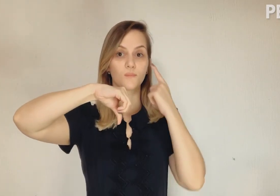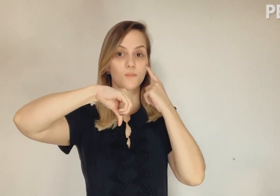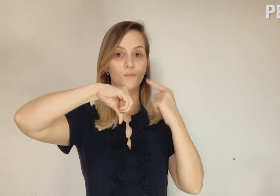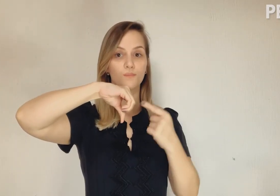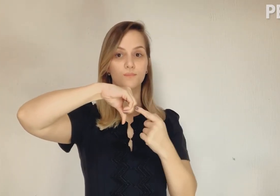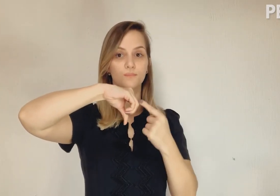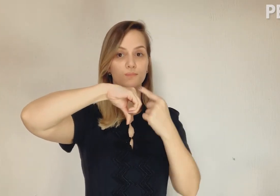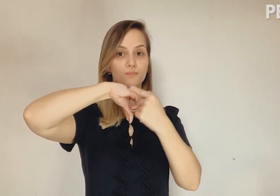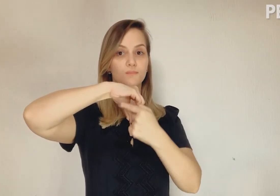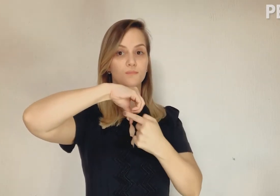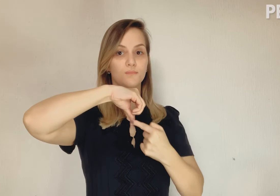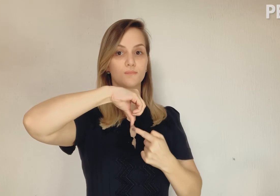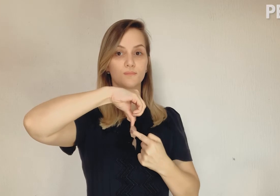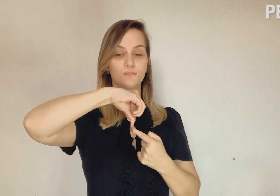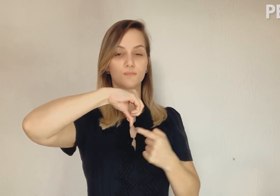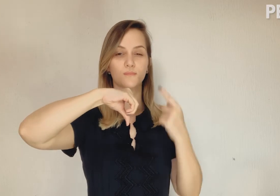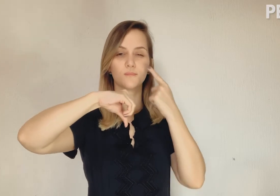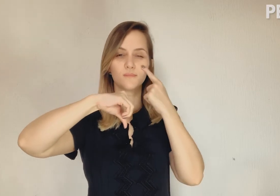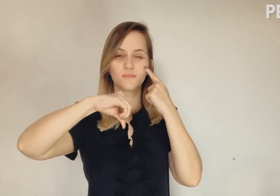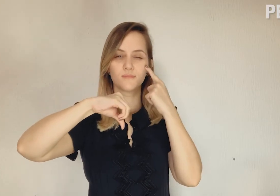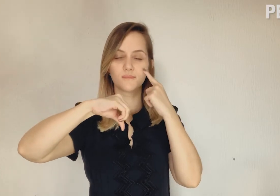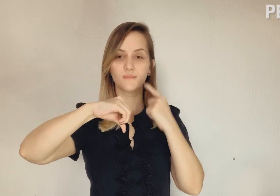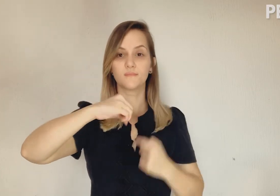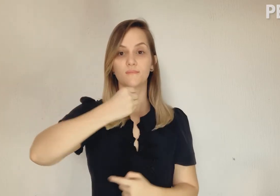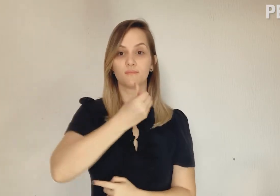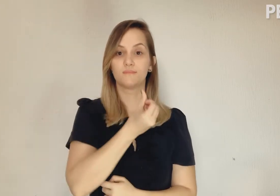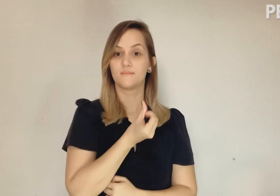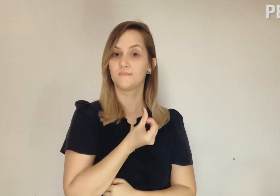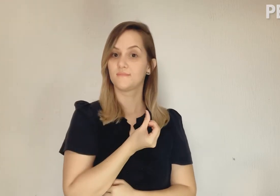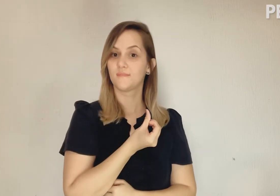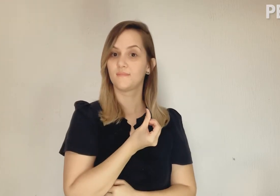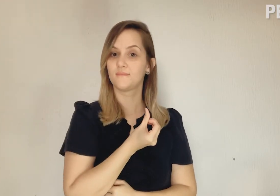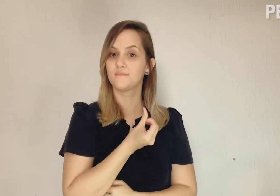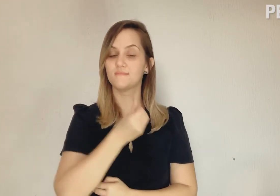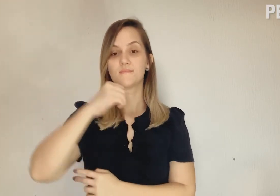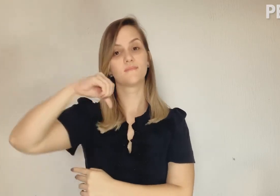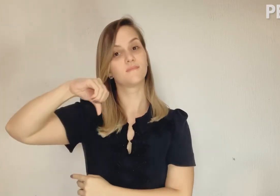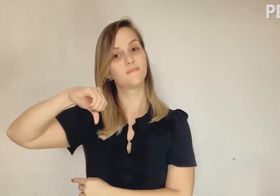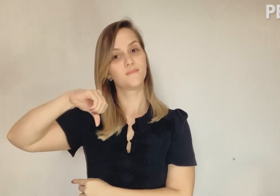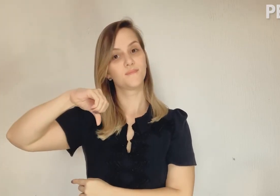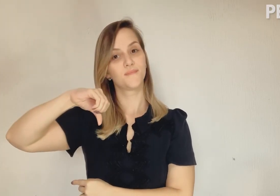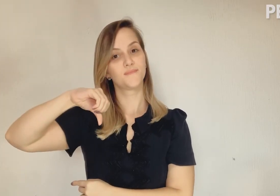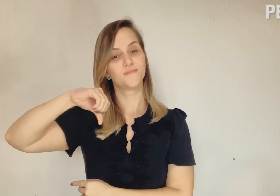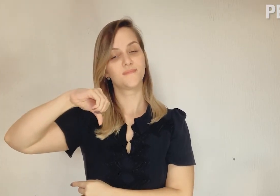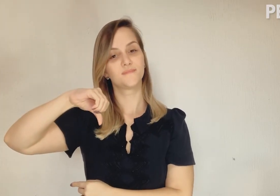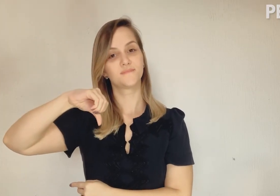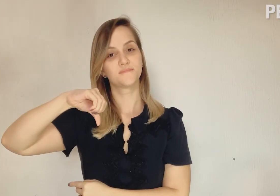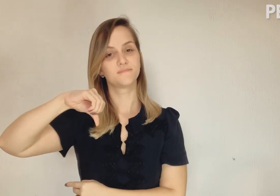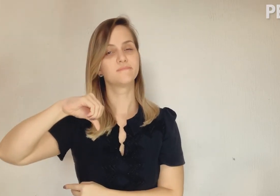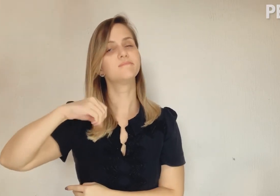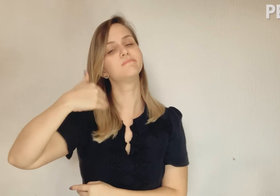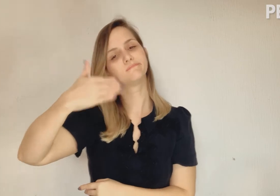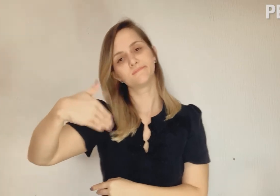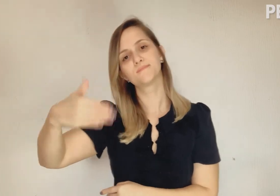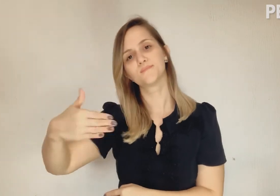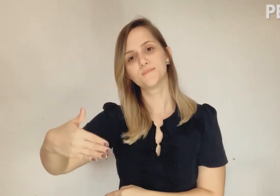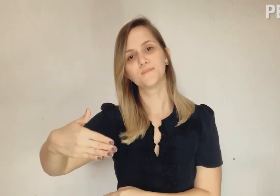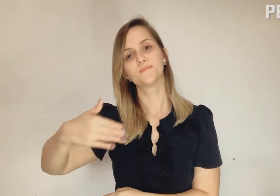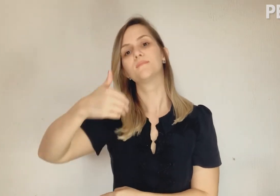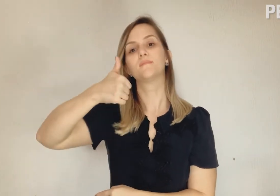9, o número 9 é igual ao 6, só que ao contrário, veja só, 6 e 9. E assim